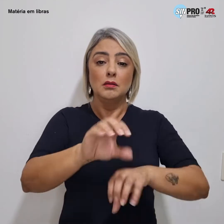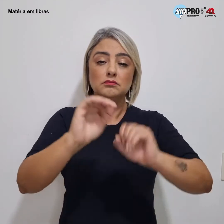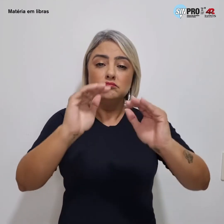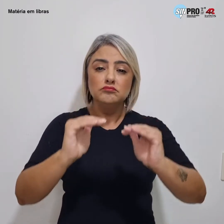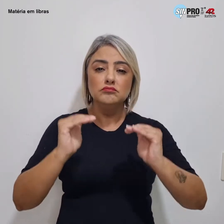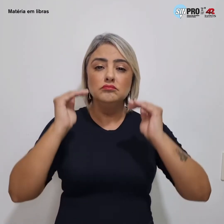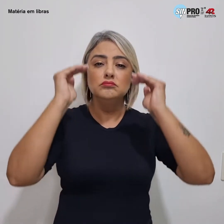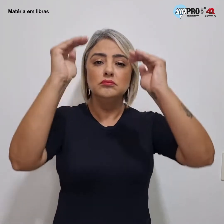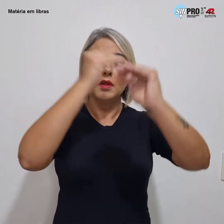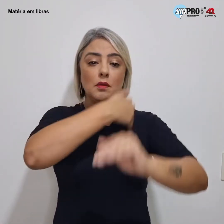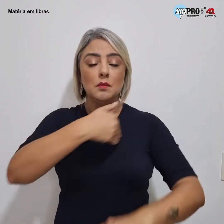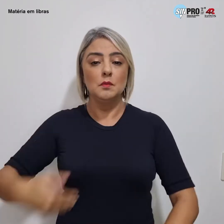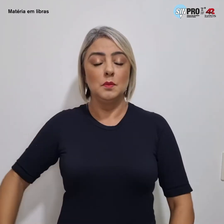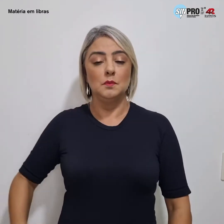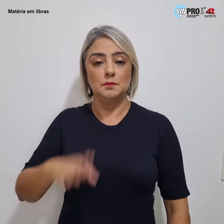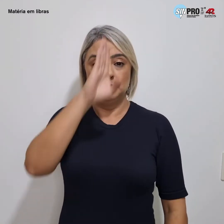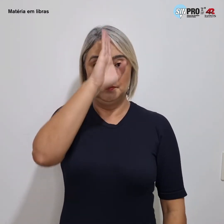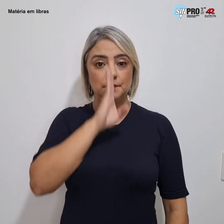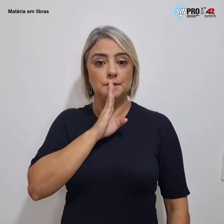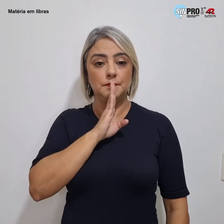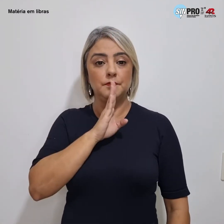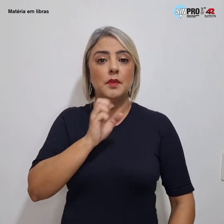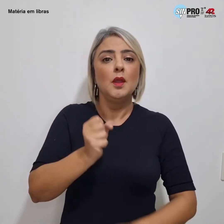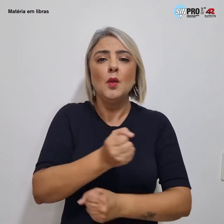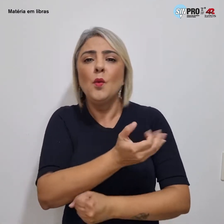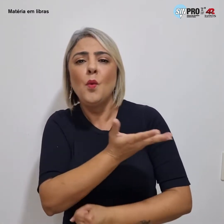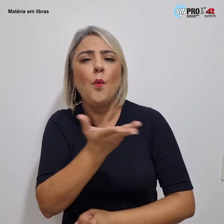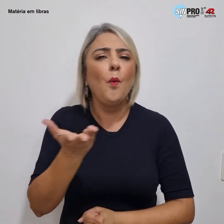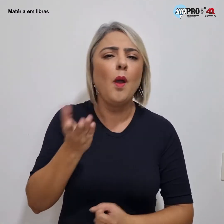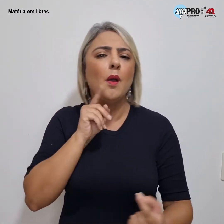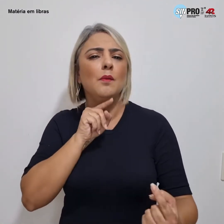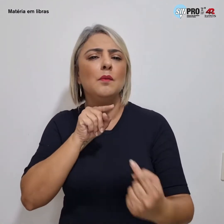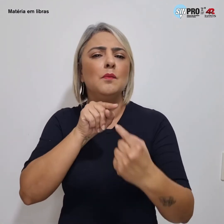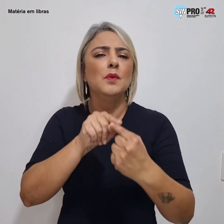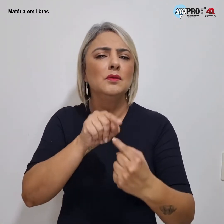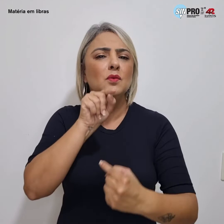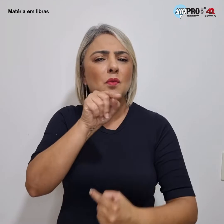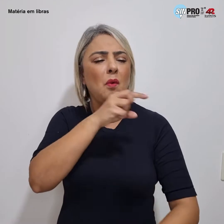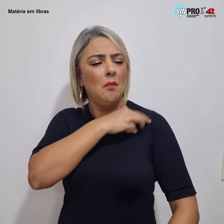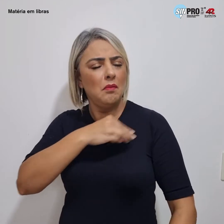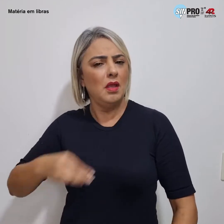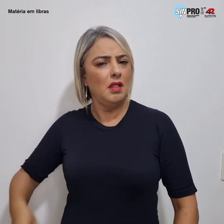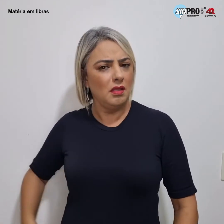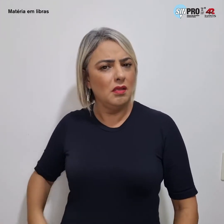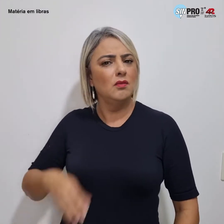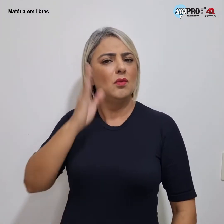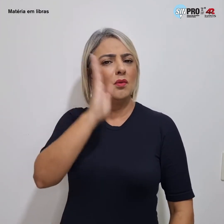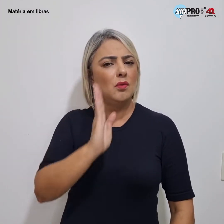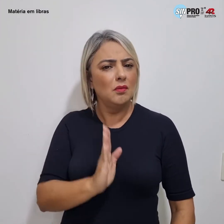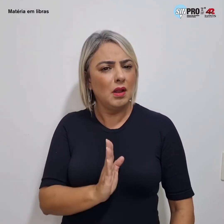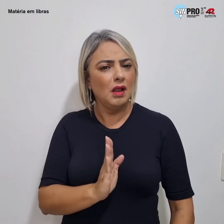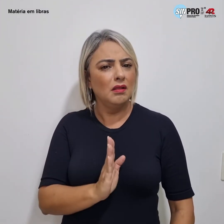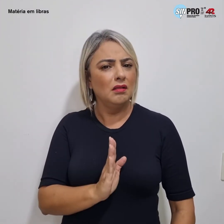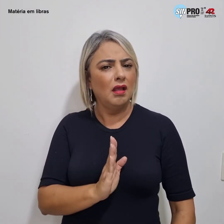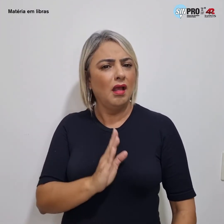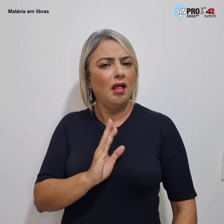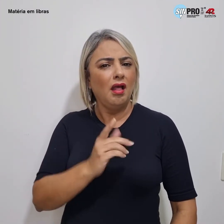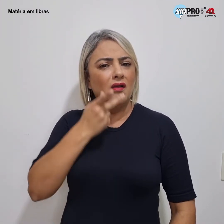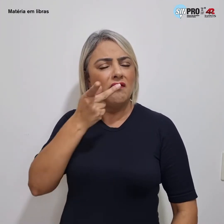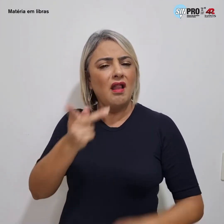educação superior pública e gratuita. Qual o propósito de um ministro de Estado propagar frases